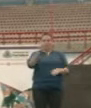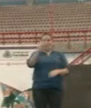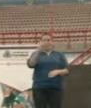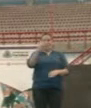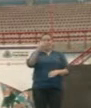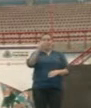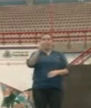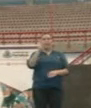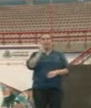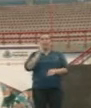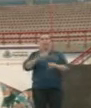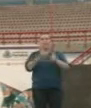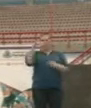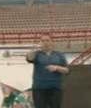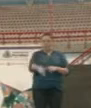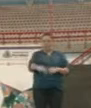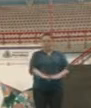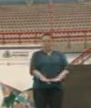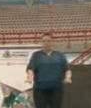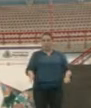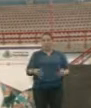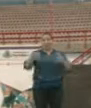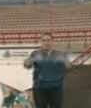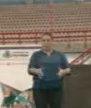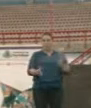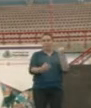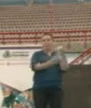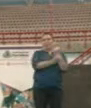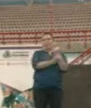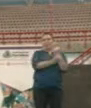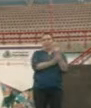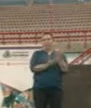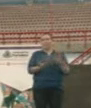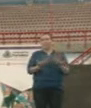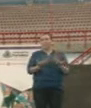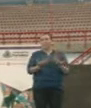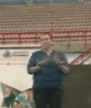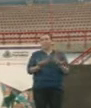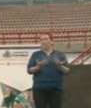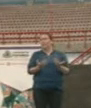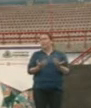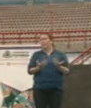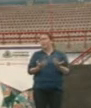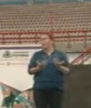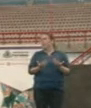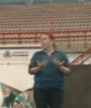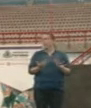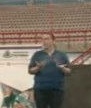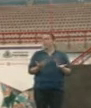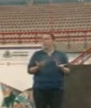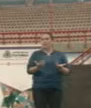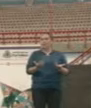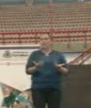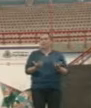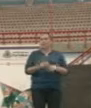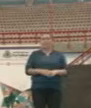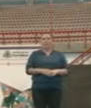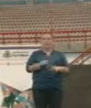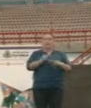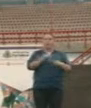né? Dormir numa cama já te protege, inclusive até por questão da famosa e conhecida